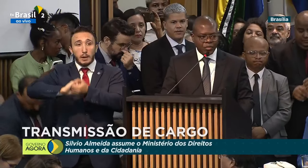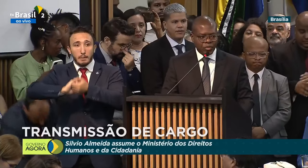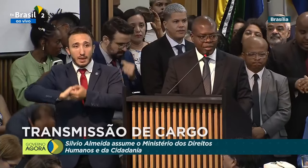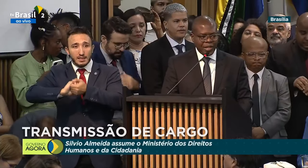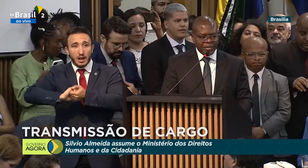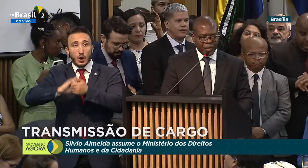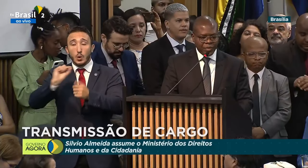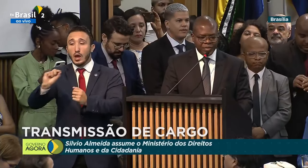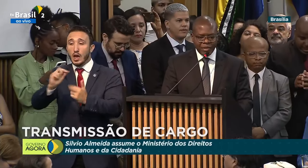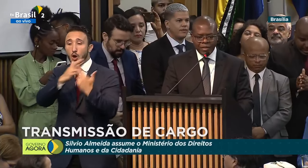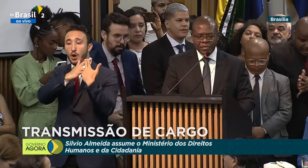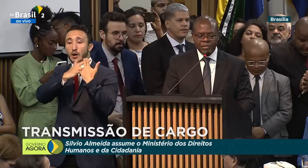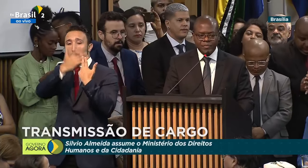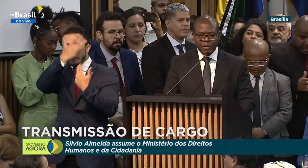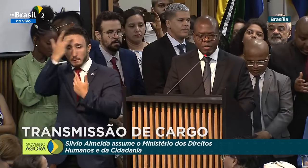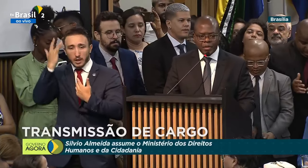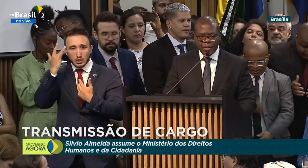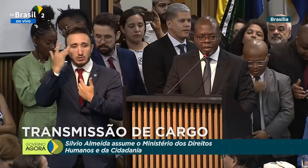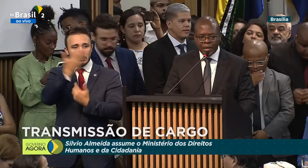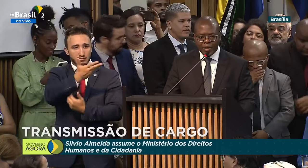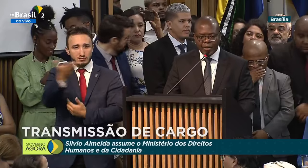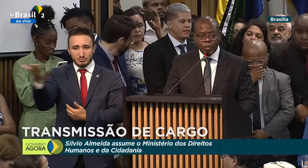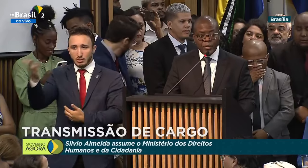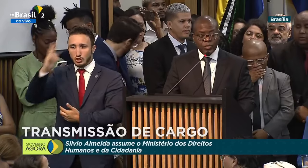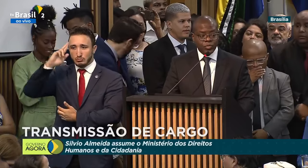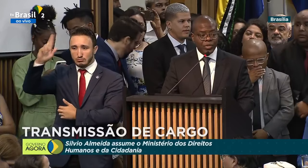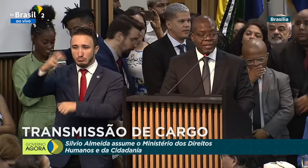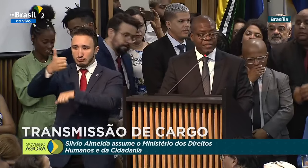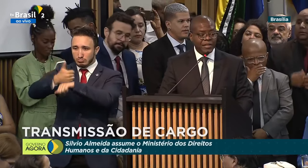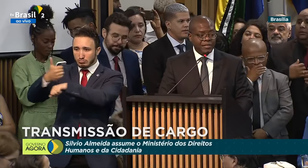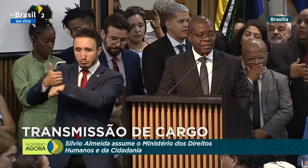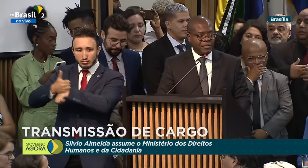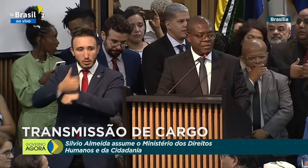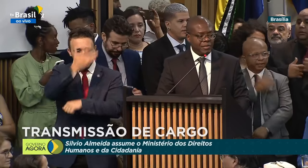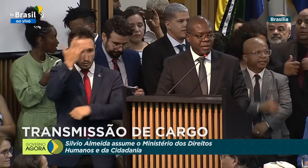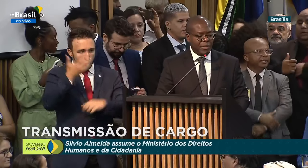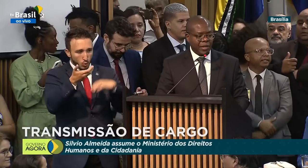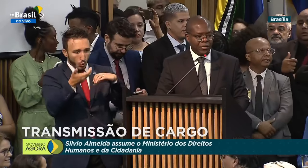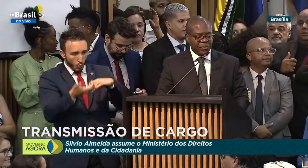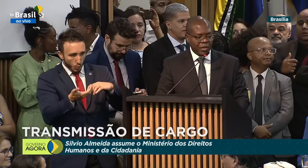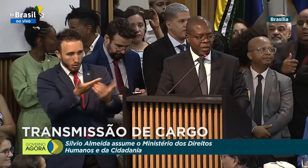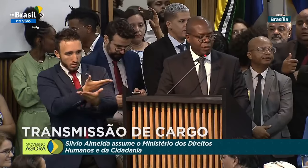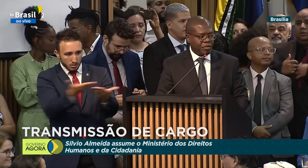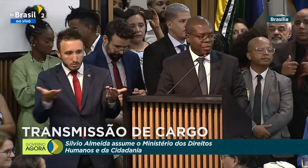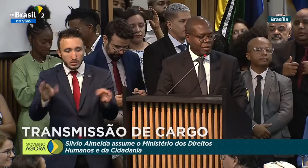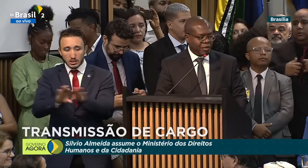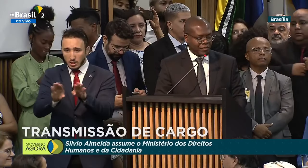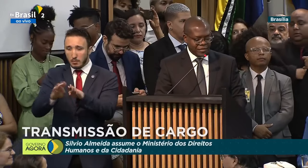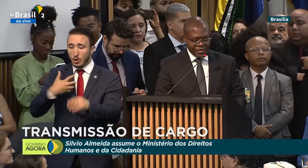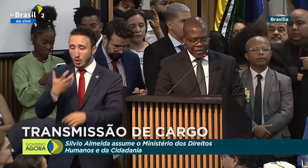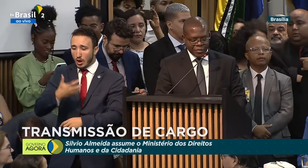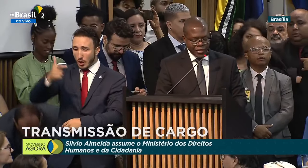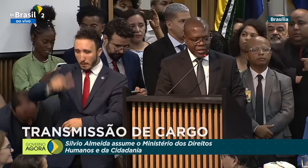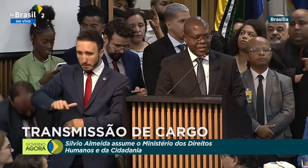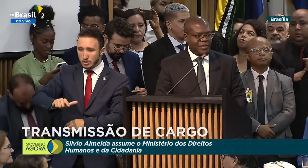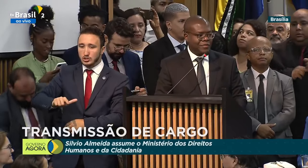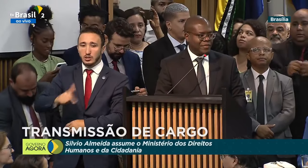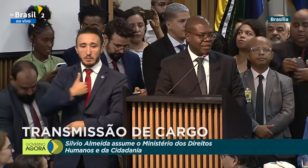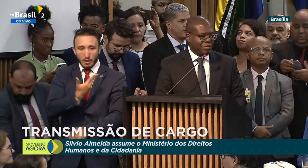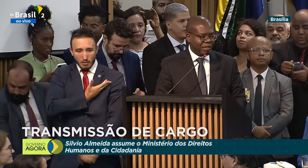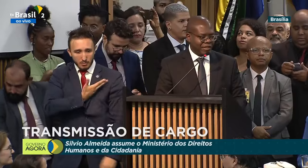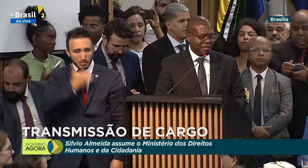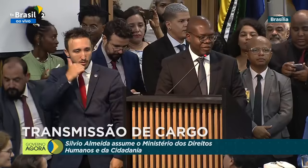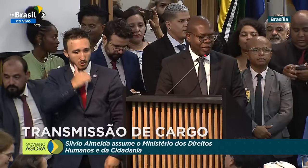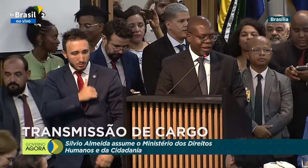as autoridades aqui presentes cumprimentos congressistas E quero também repetindo a minha amiga